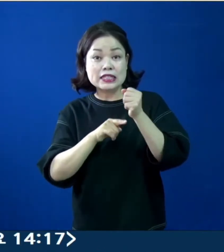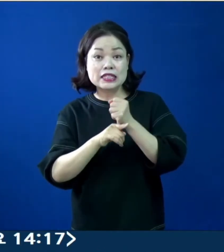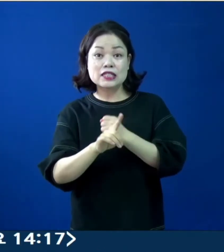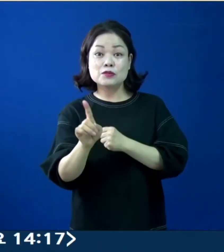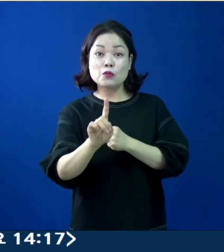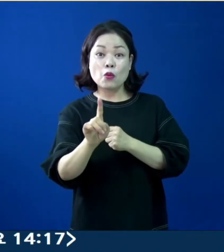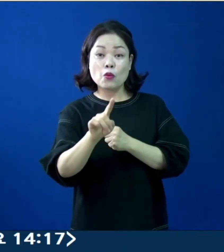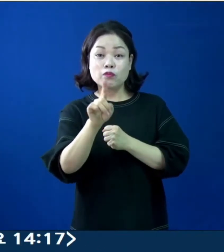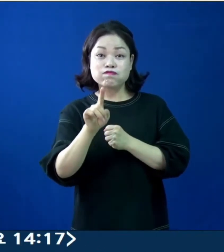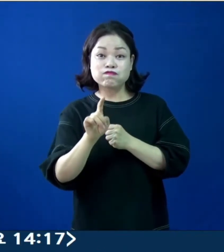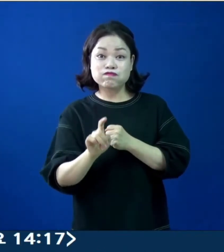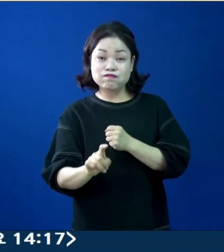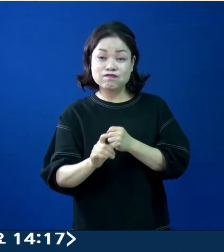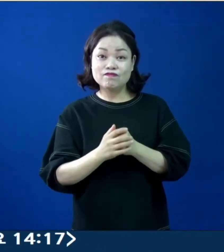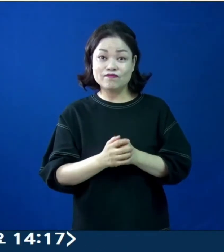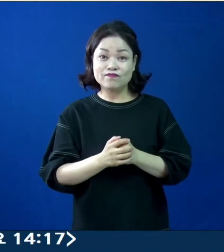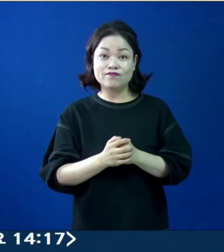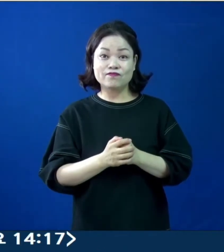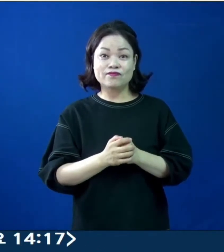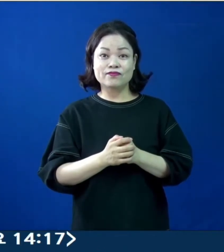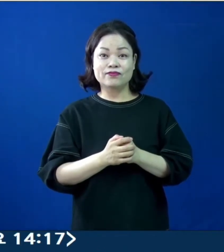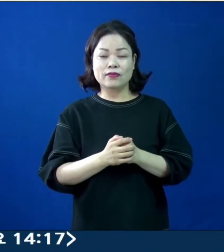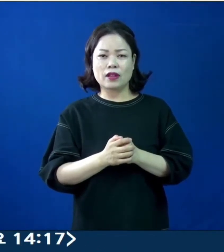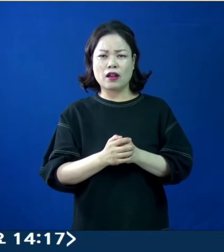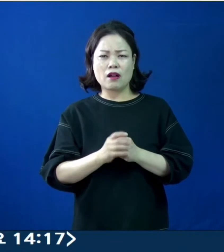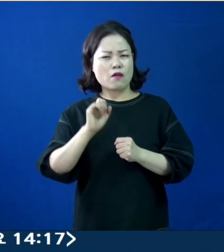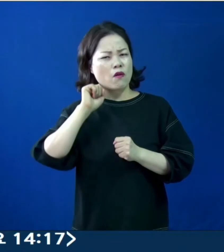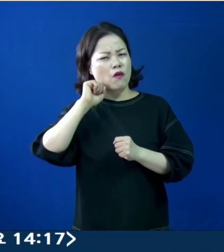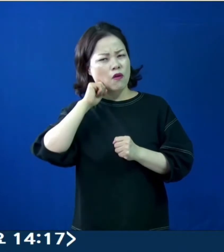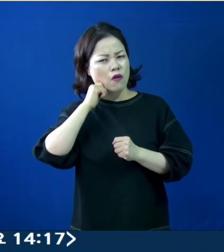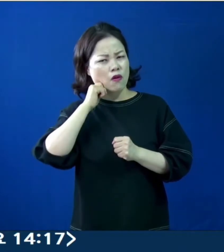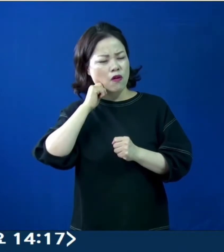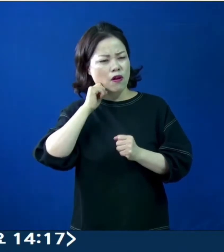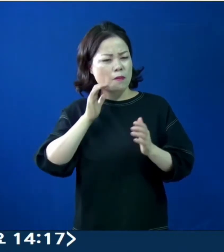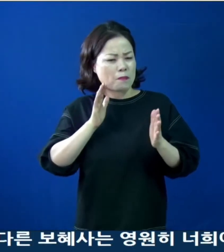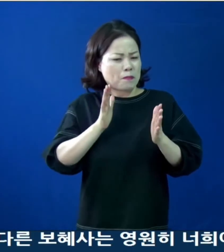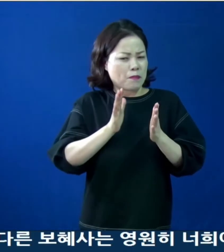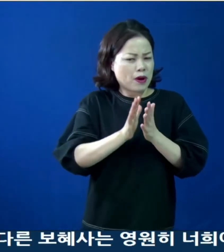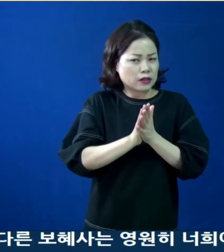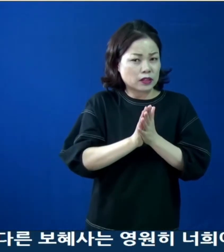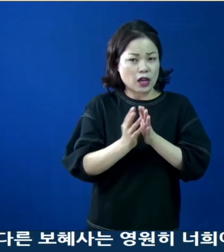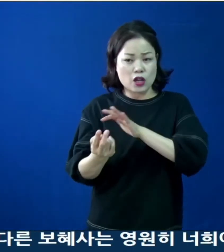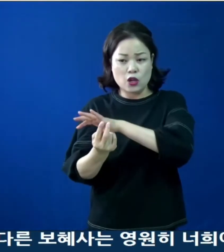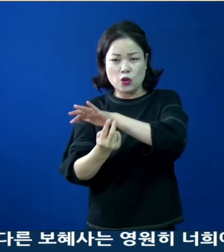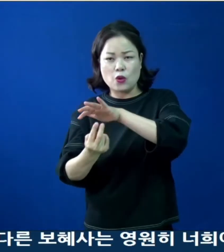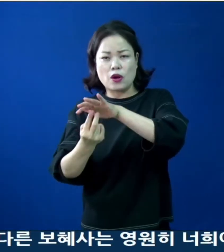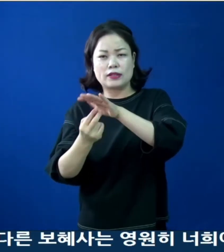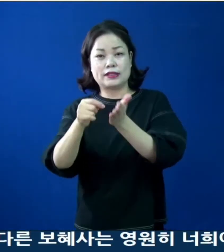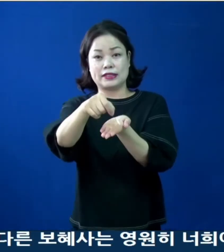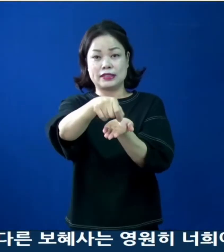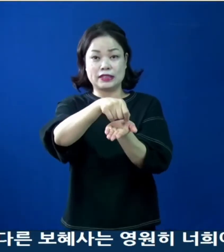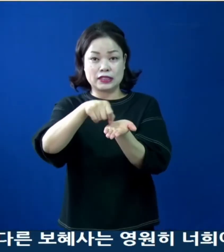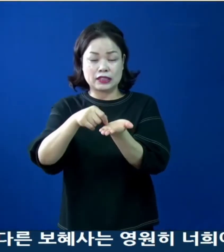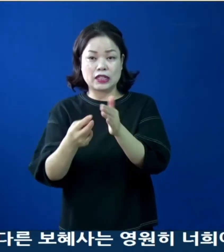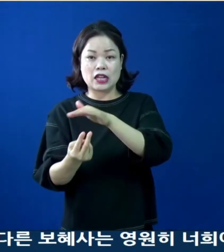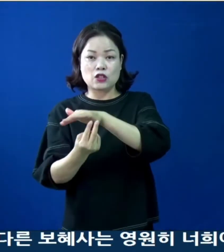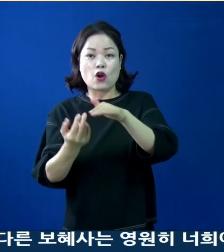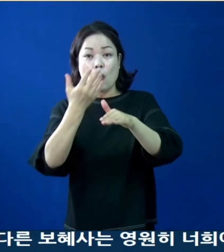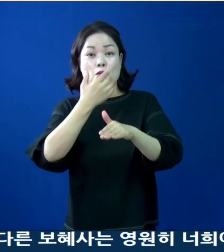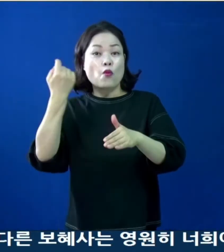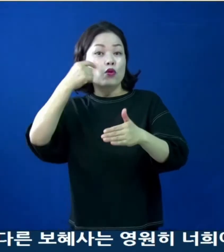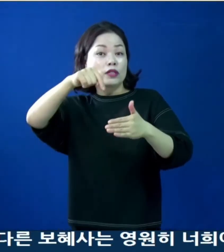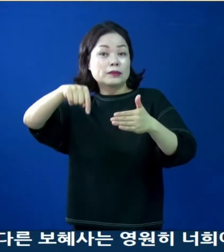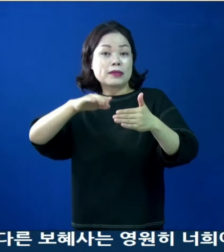무엇인지 아십니까? 진리. 어렵게 접근하기보다 요한이 썼으니까요. 요한복음